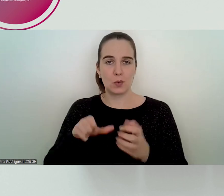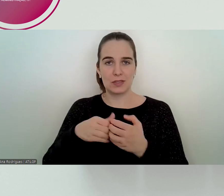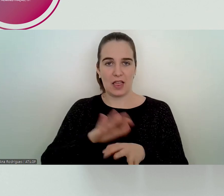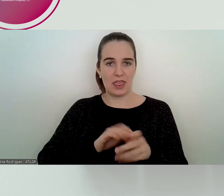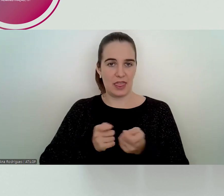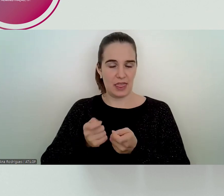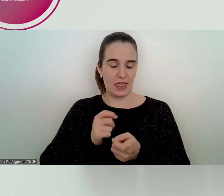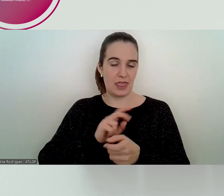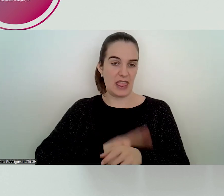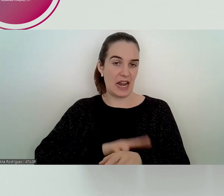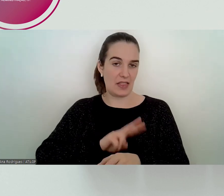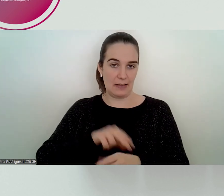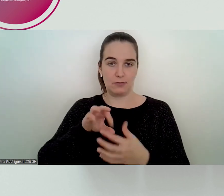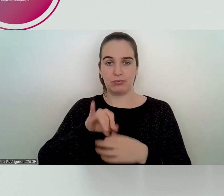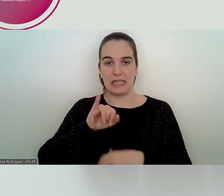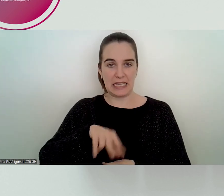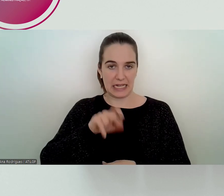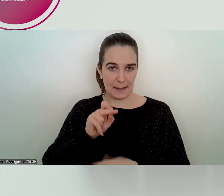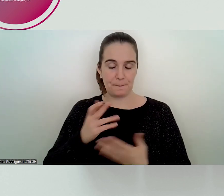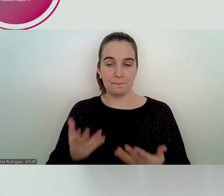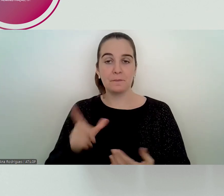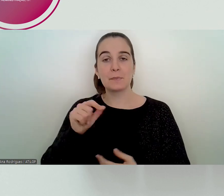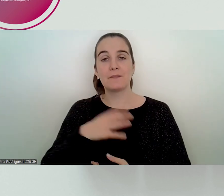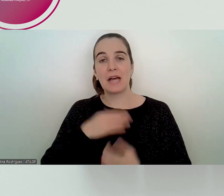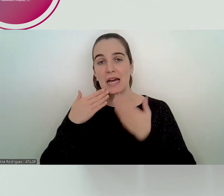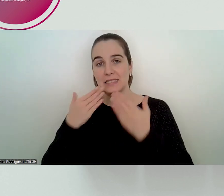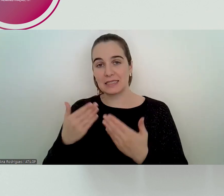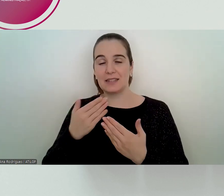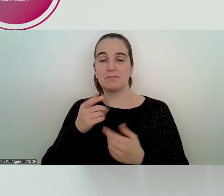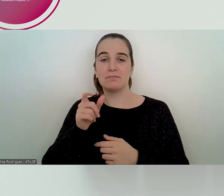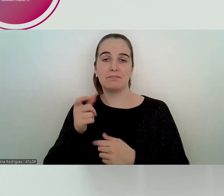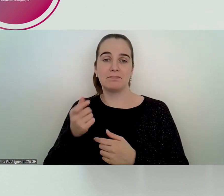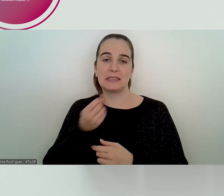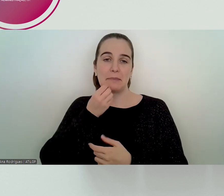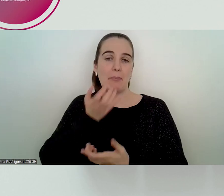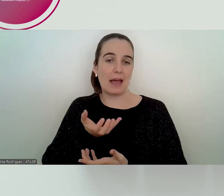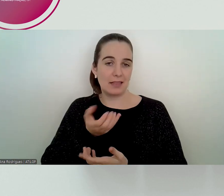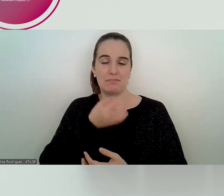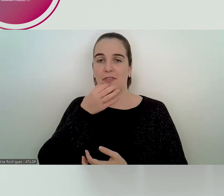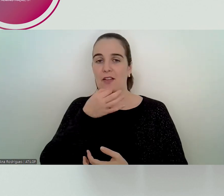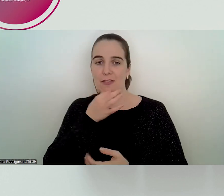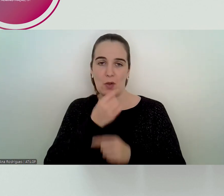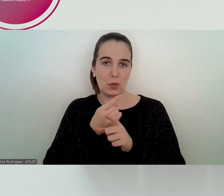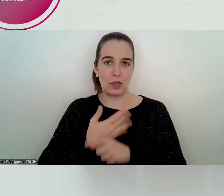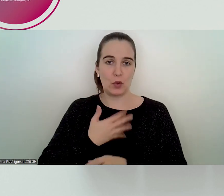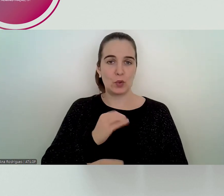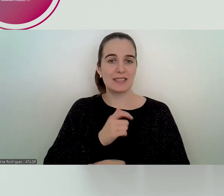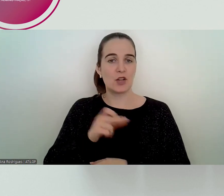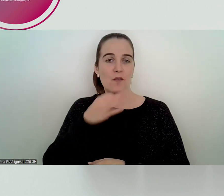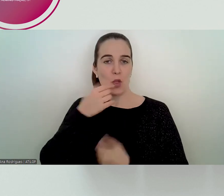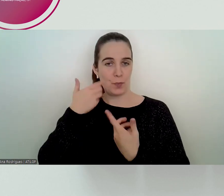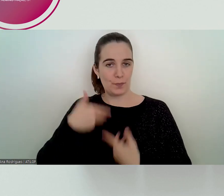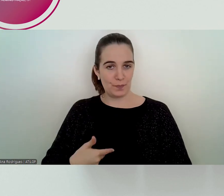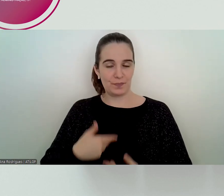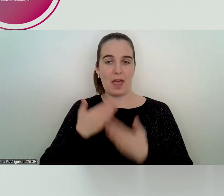aqui hoje presente. Também agradecer as simpáticas palavras que foram proferidas pelo Dr. Sérgio Pratas,